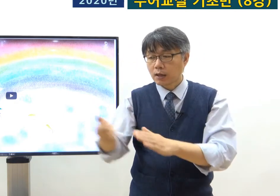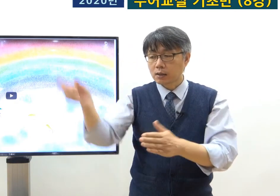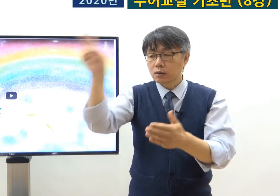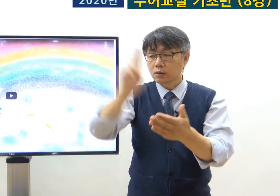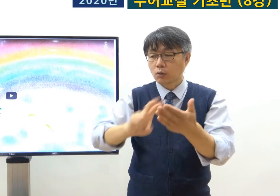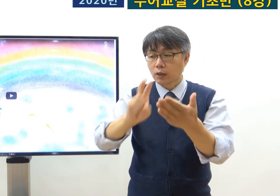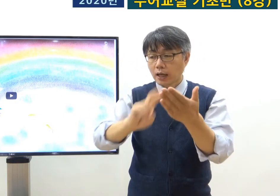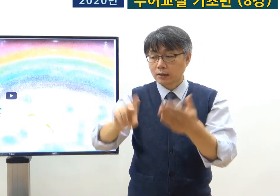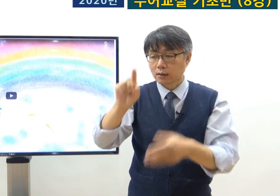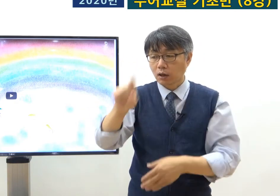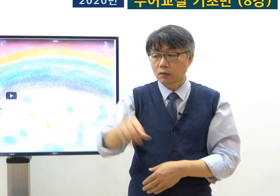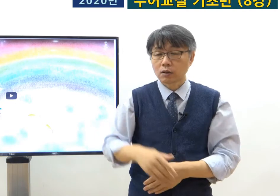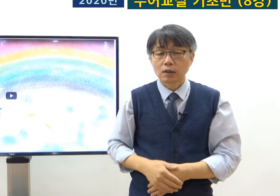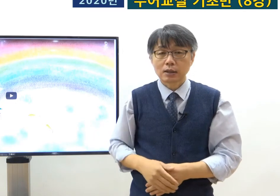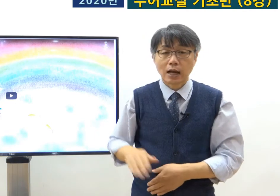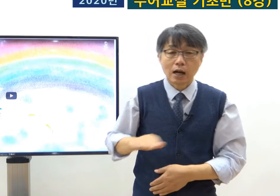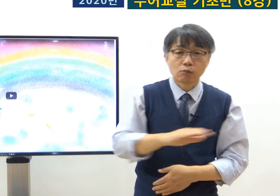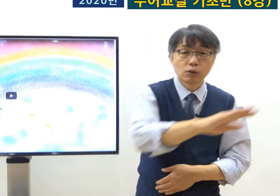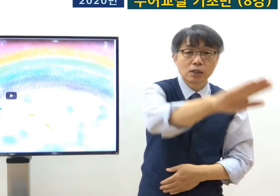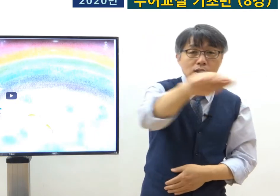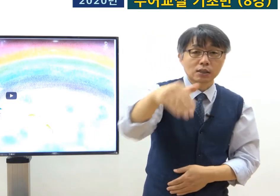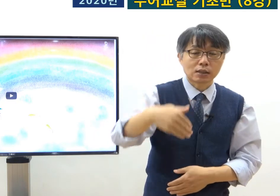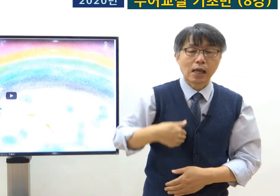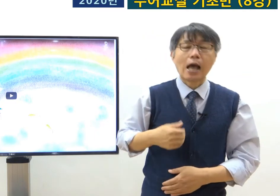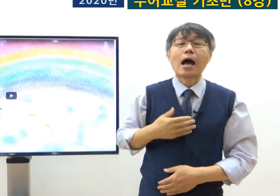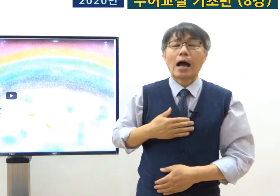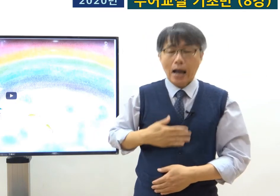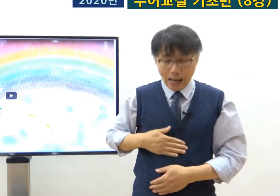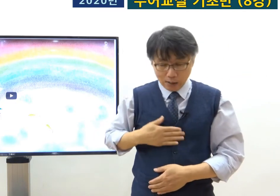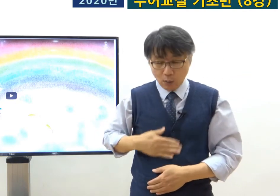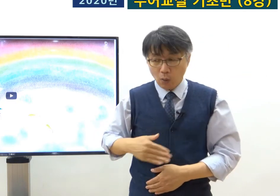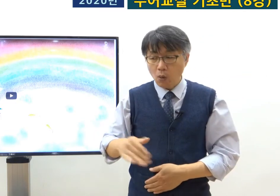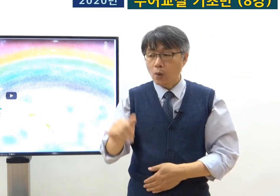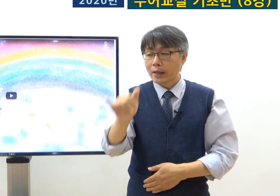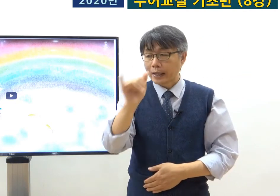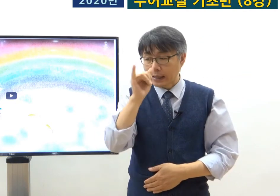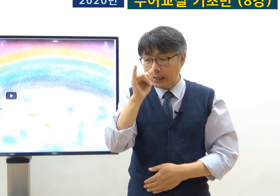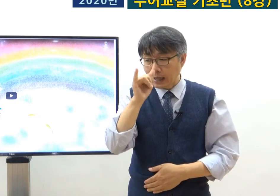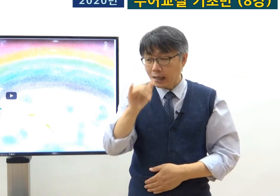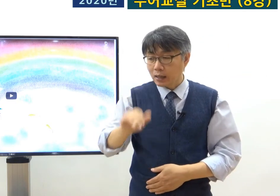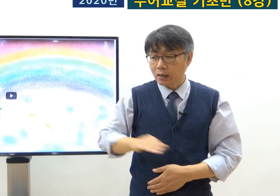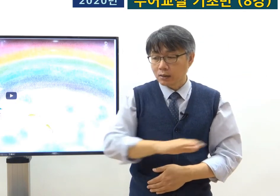희망을 노래하는 것. 자, 우리는 알고